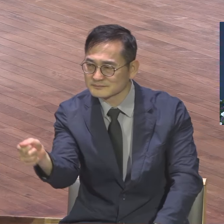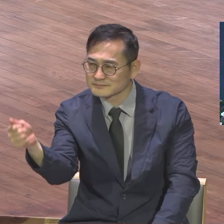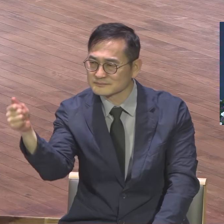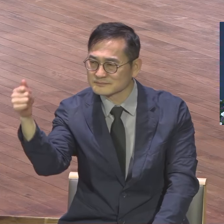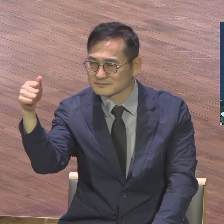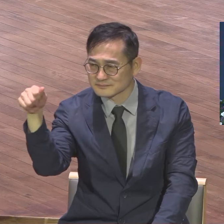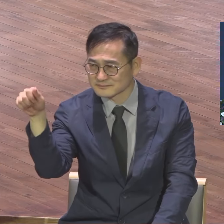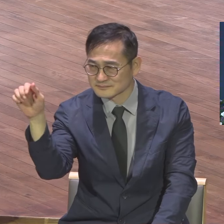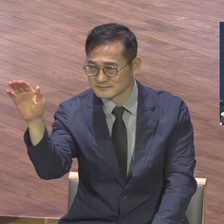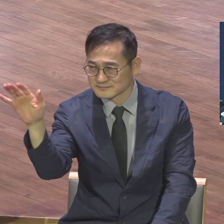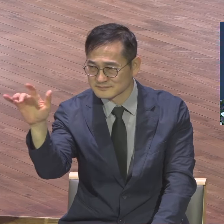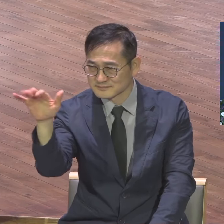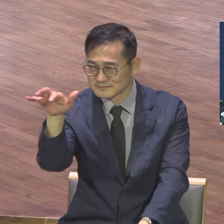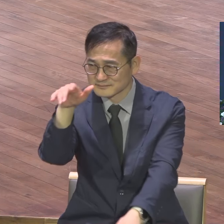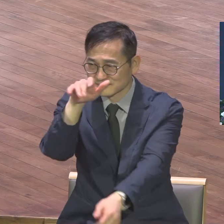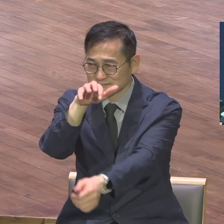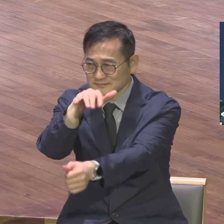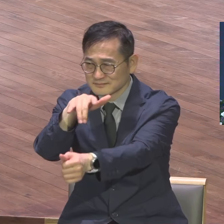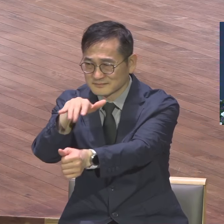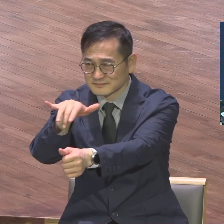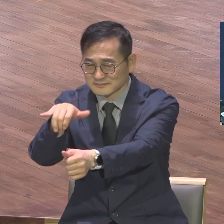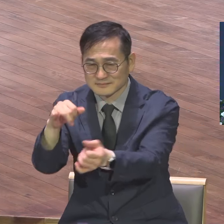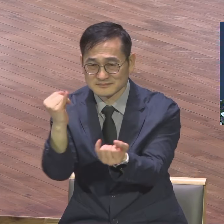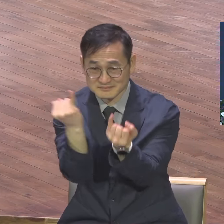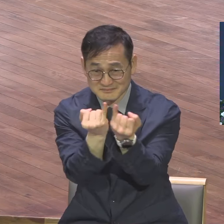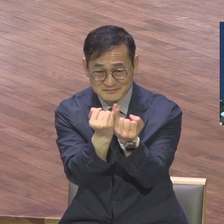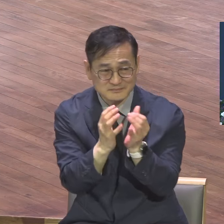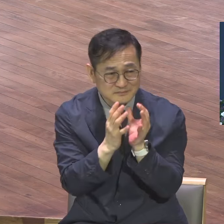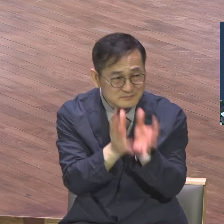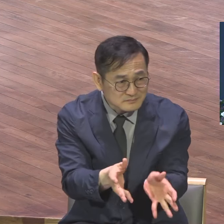따먹게 선악을 알게 하는 나무를 따먹게